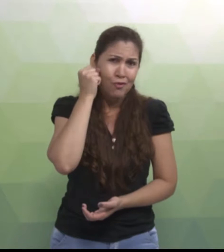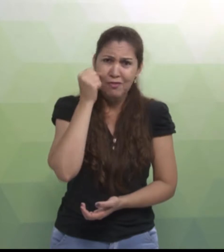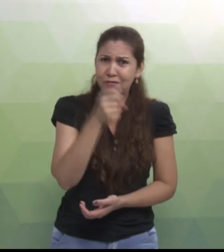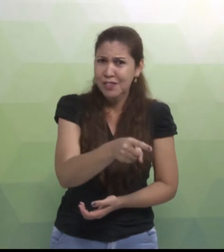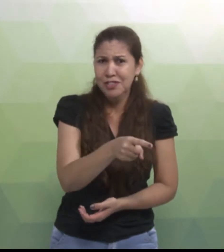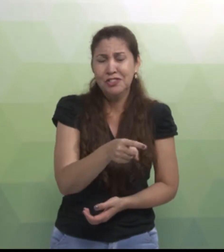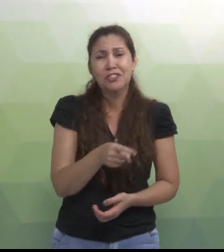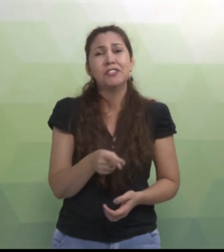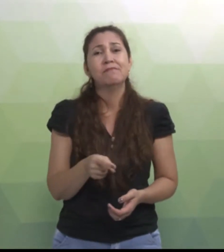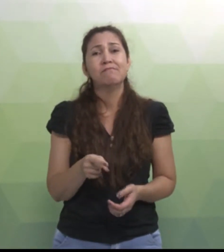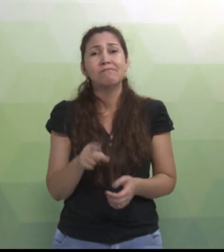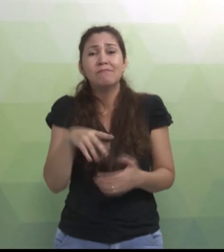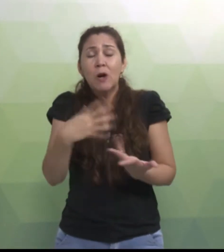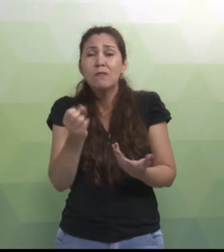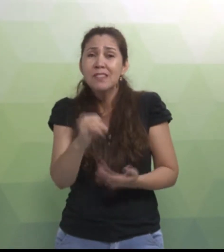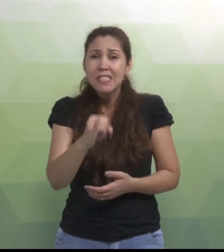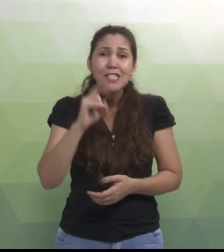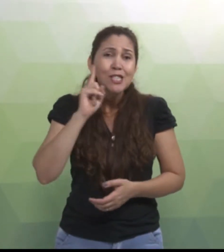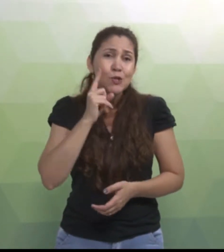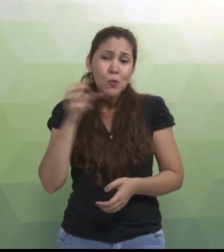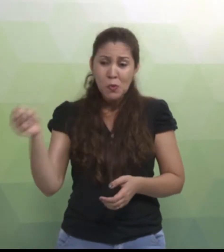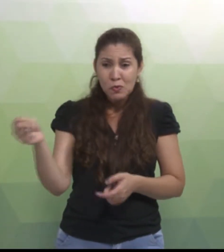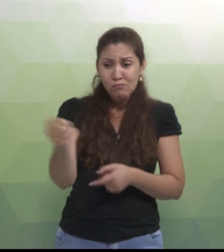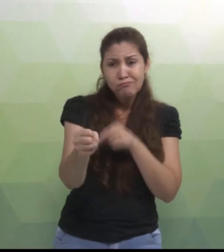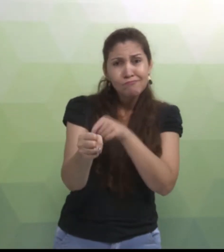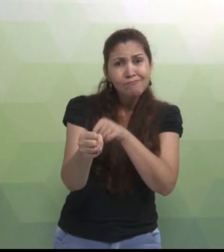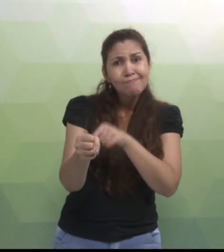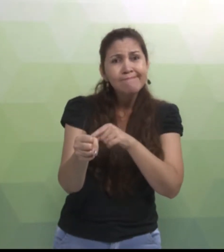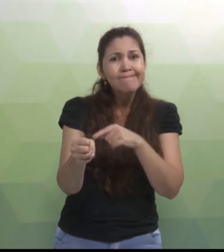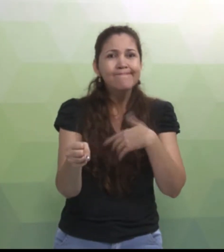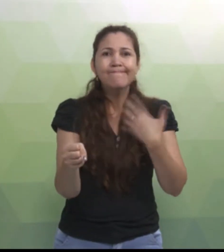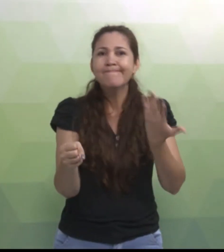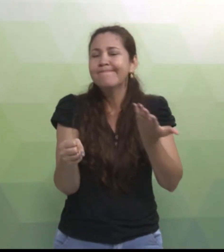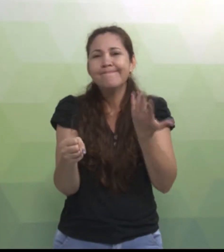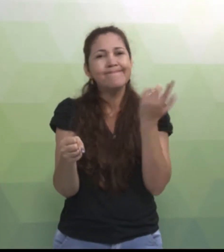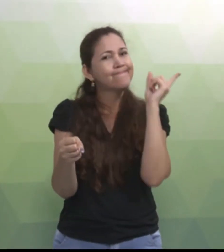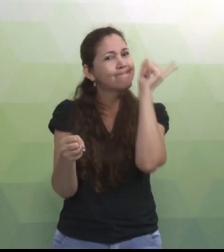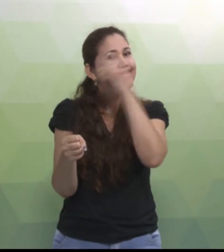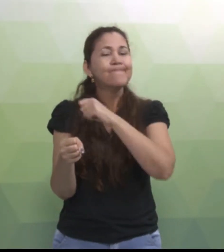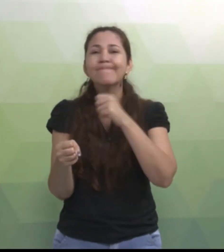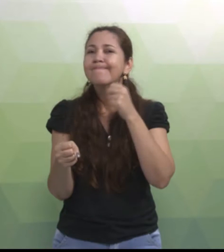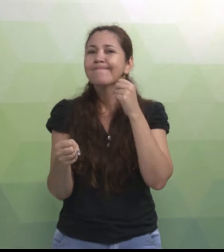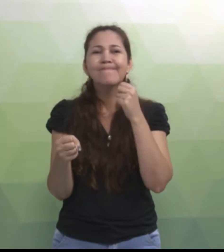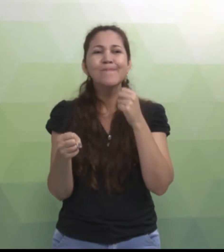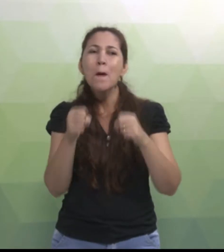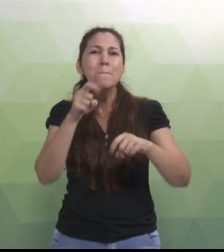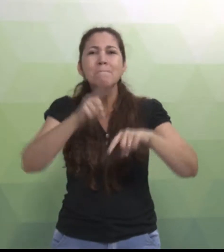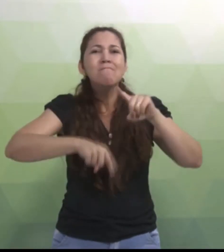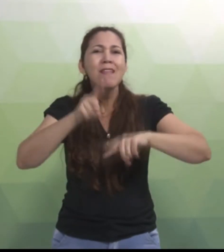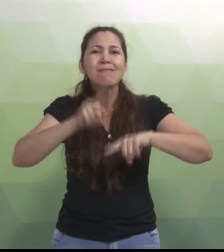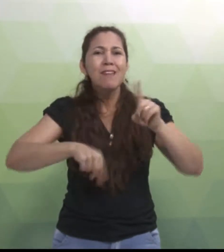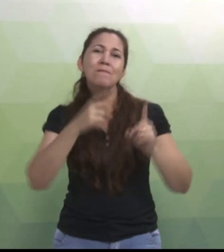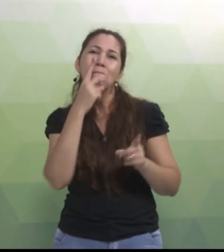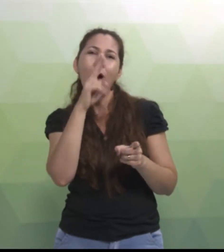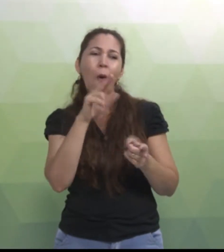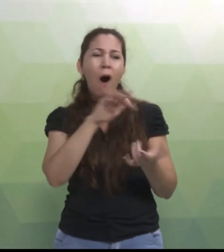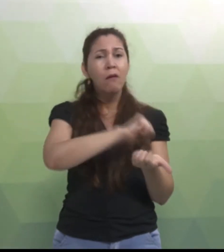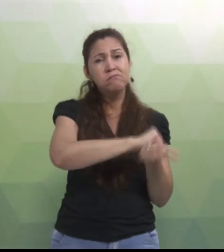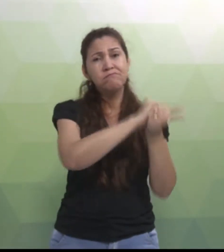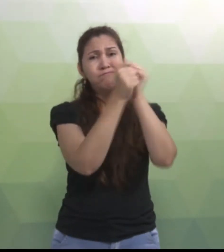Então, o surdo, ao ser inserido ali nesse processo de ensino, com certeza ele tem dificuldade, porque o material que será utilizado com ele